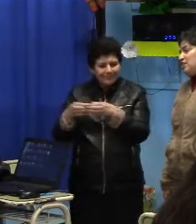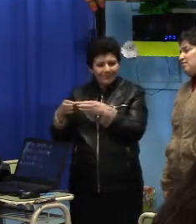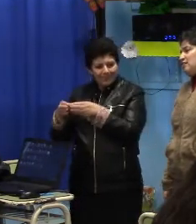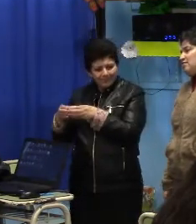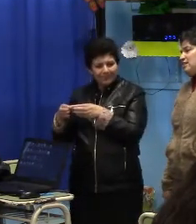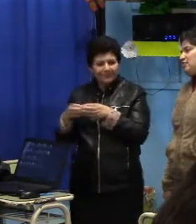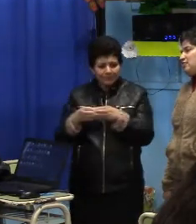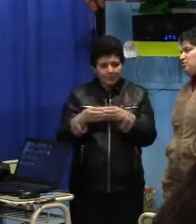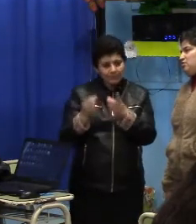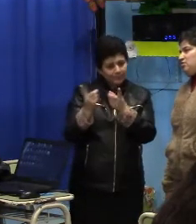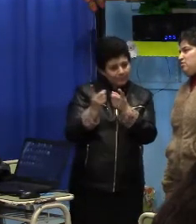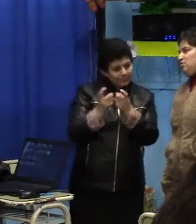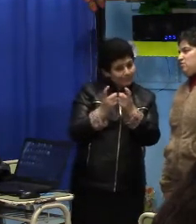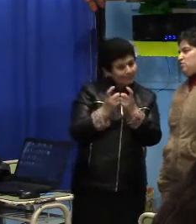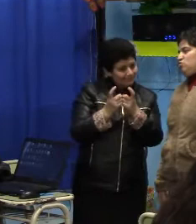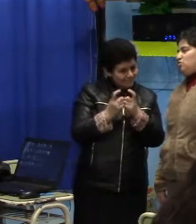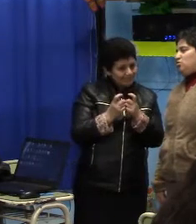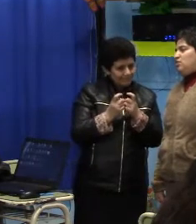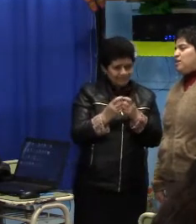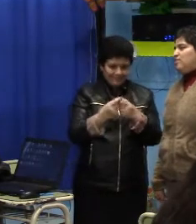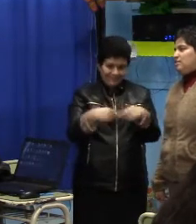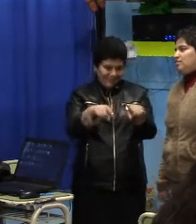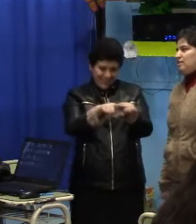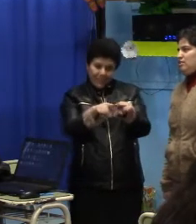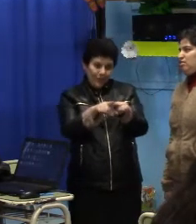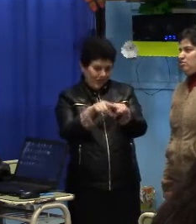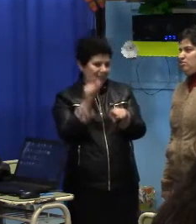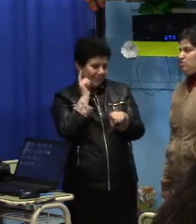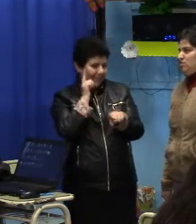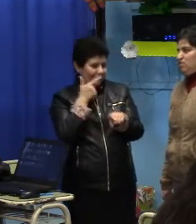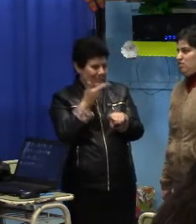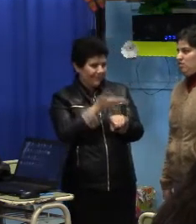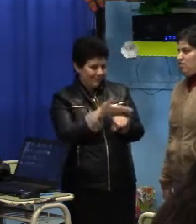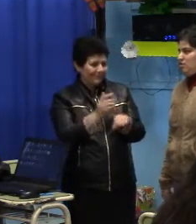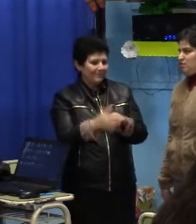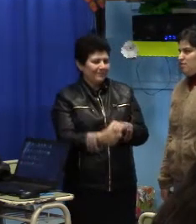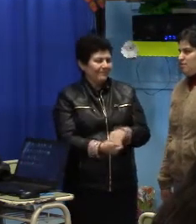son necesarios? Son necesarios.